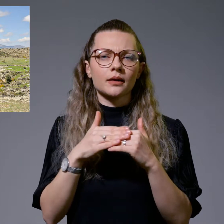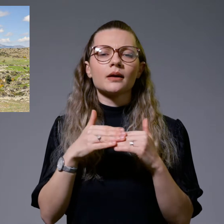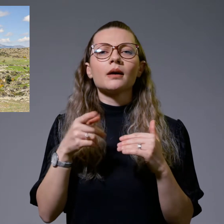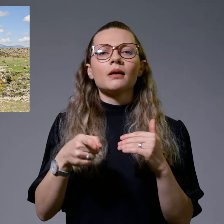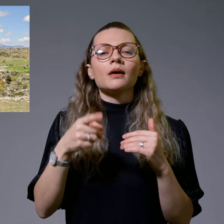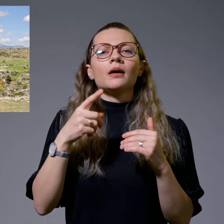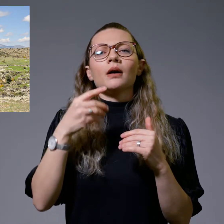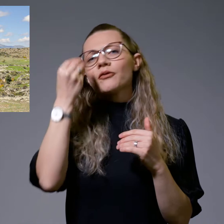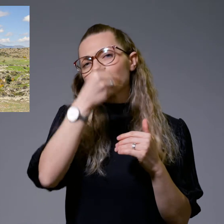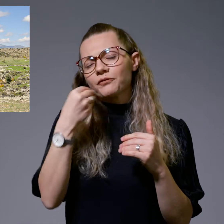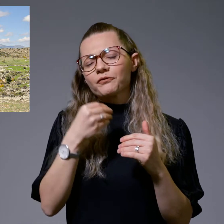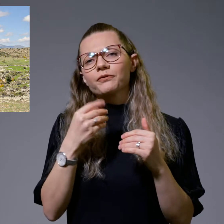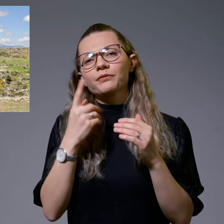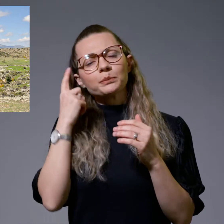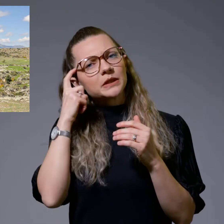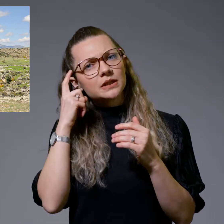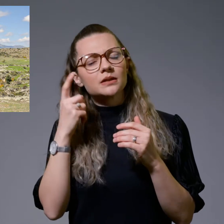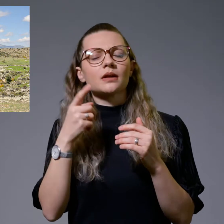религиозни верувања и уметнички стилови.